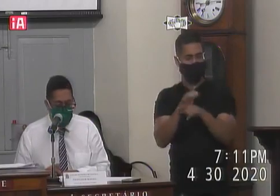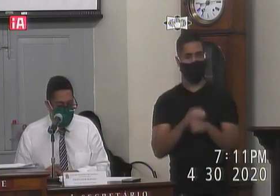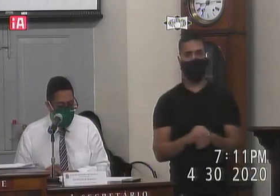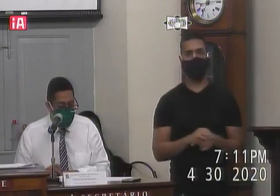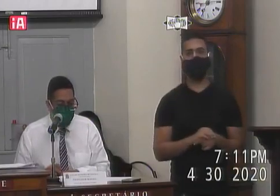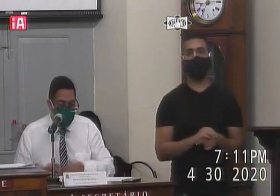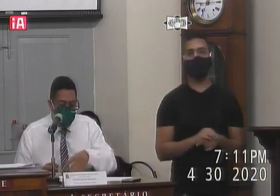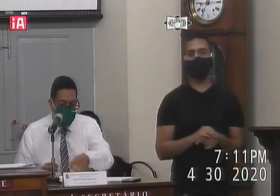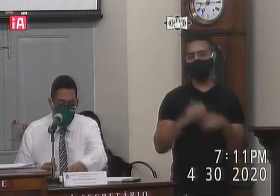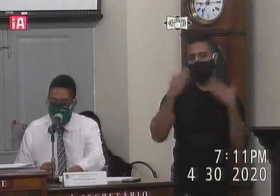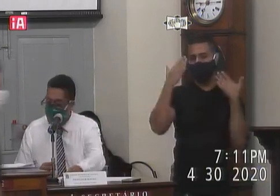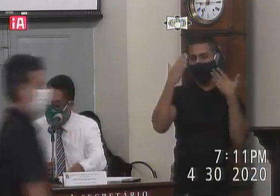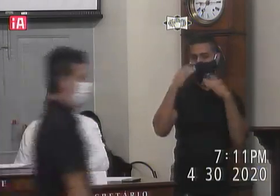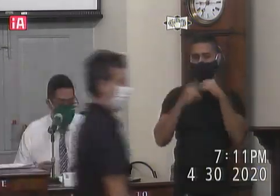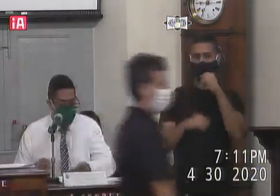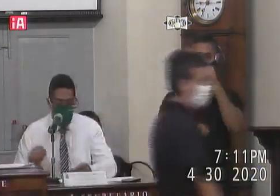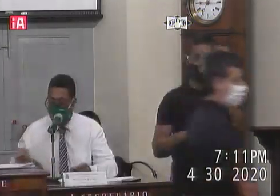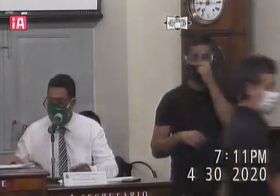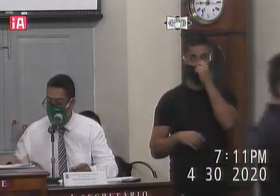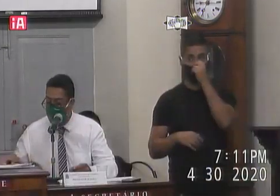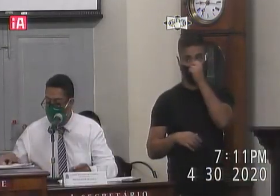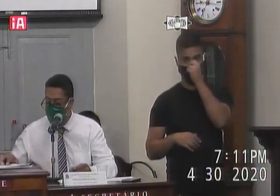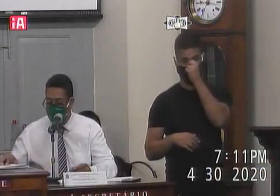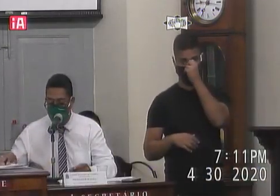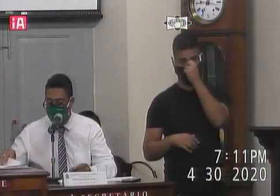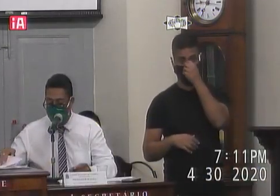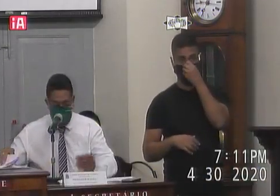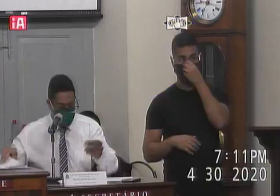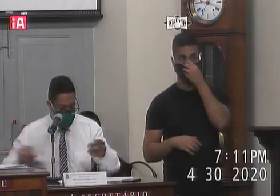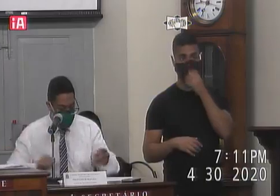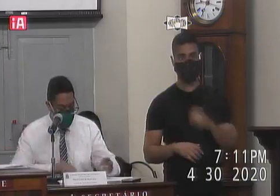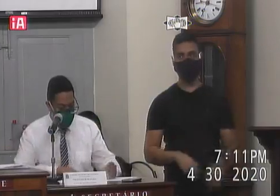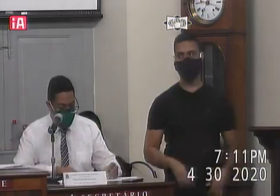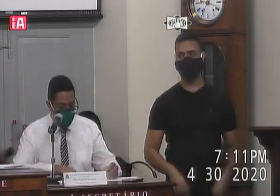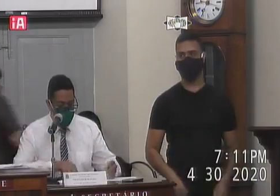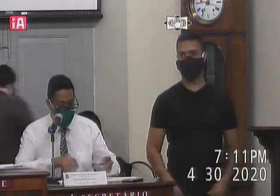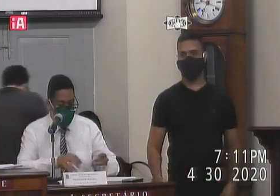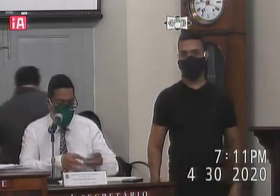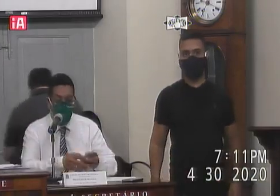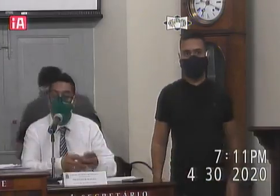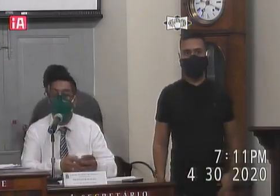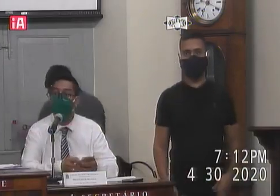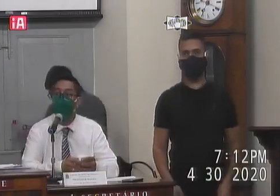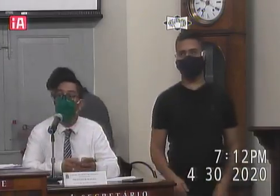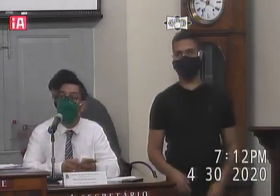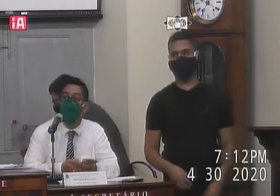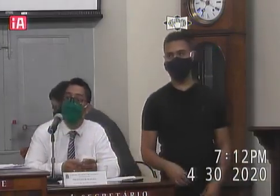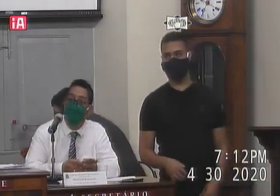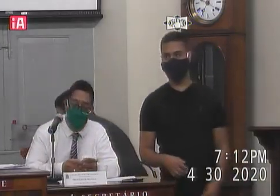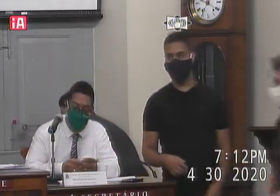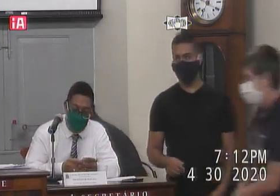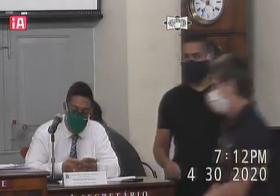no Brasil. Muito obrigado. O próximo vereador a fazer uso da palavra, o vereador Saulo Correia.